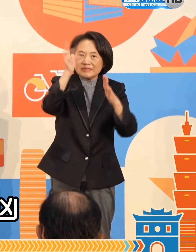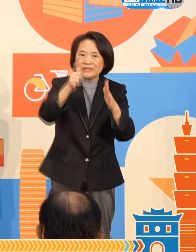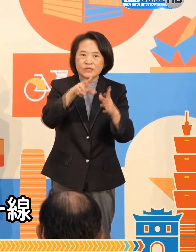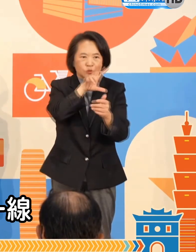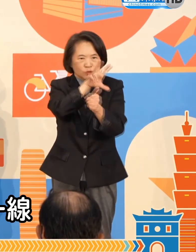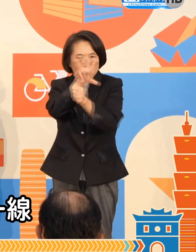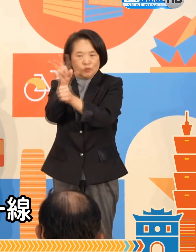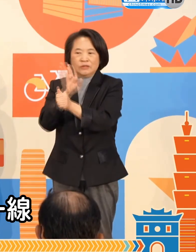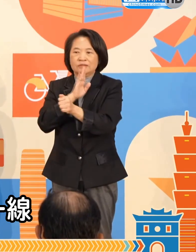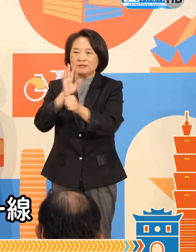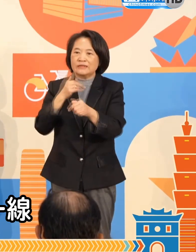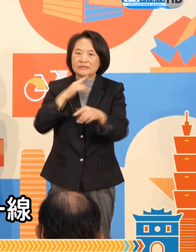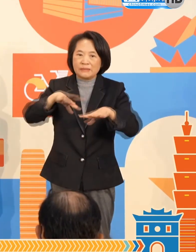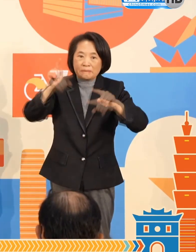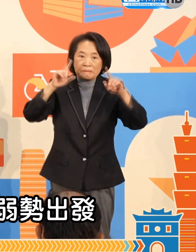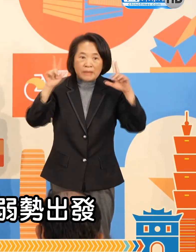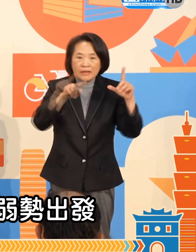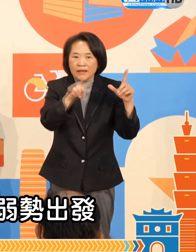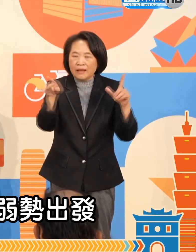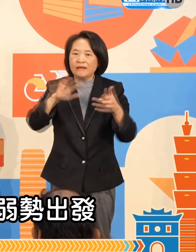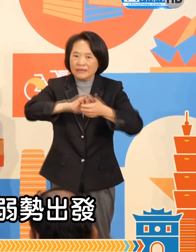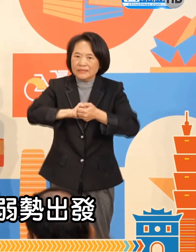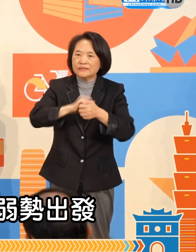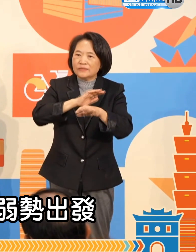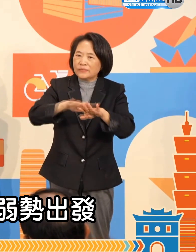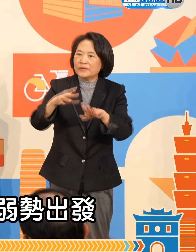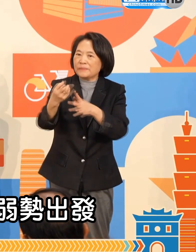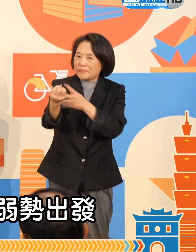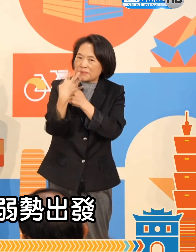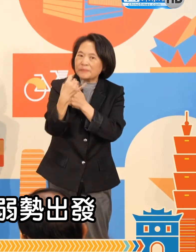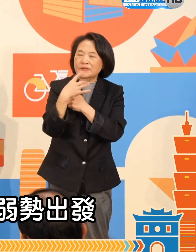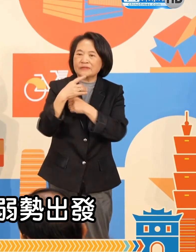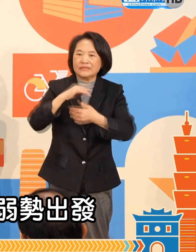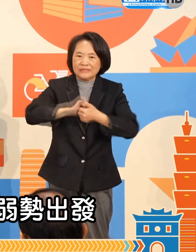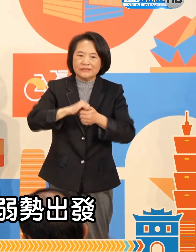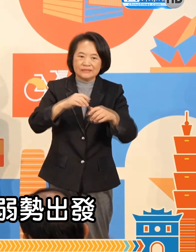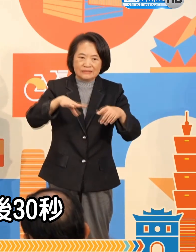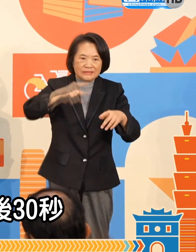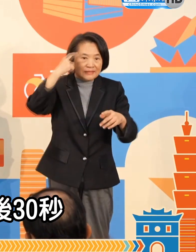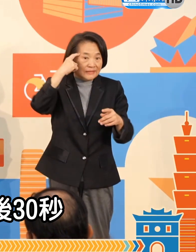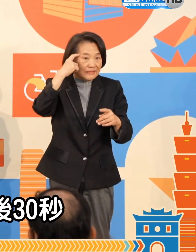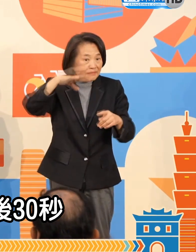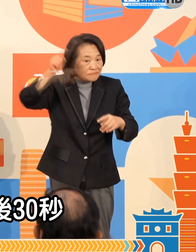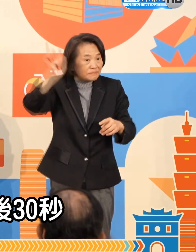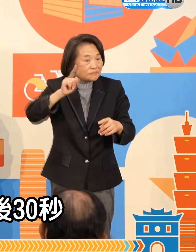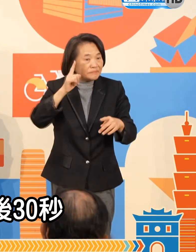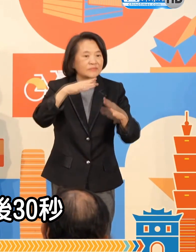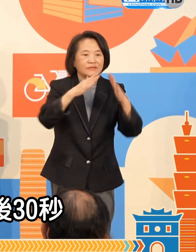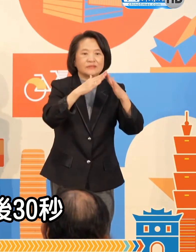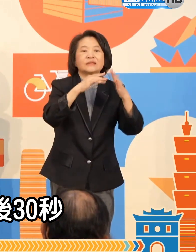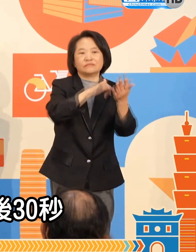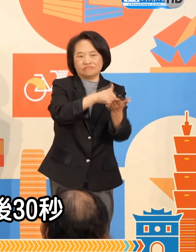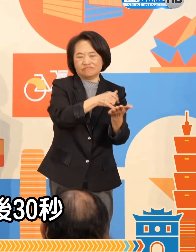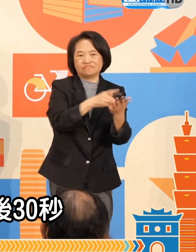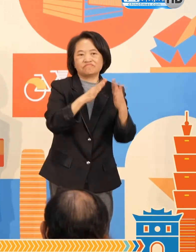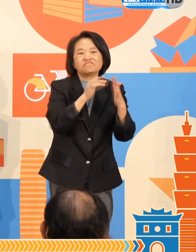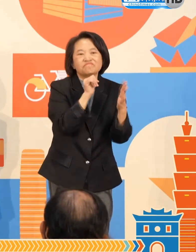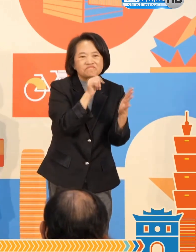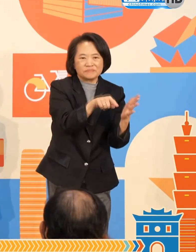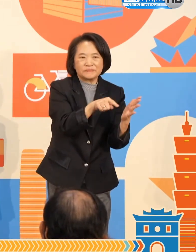凶，可是在第一线他都要求我们从弱势出发。疫情期间最后